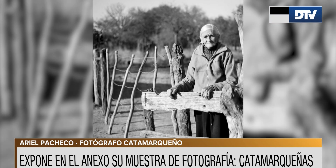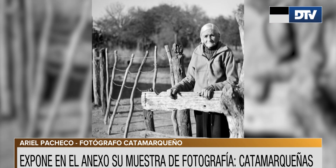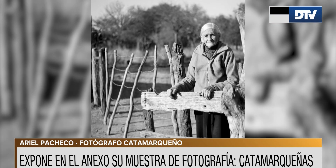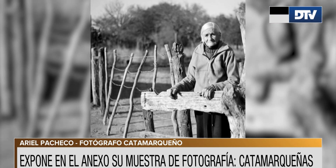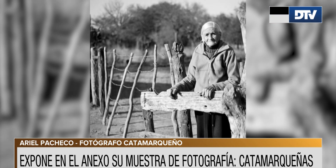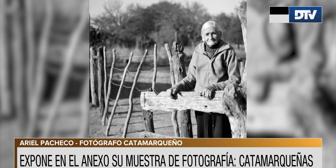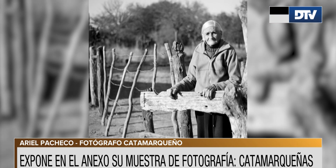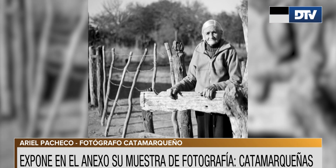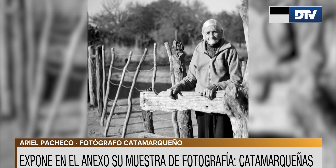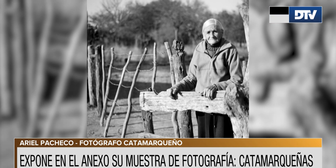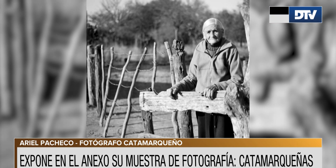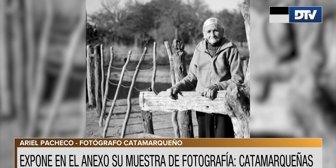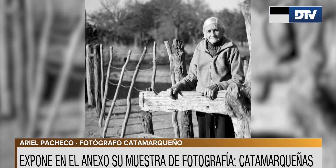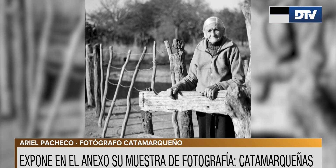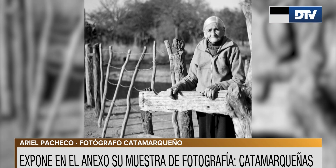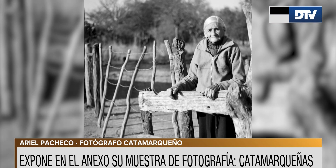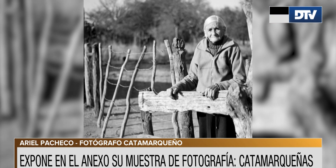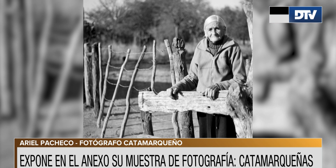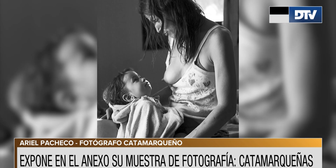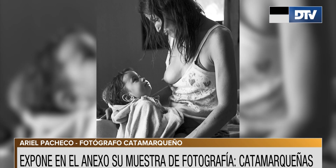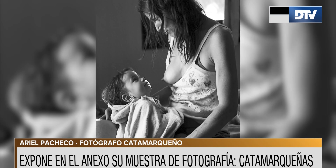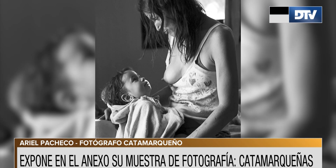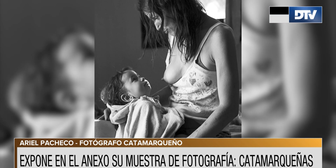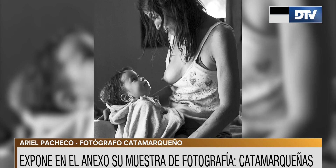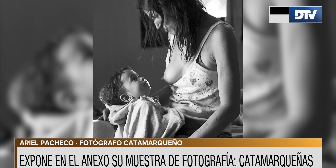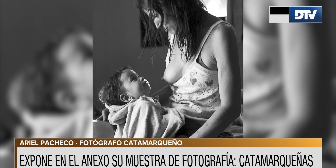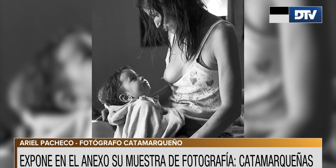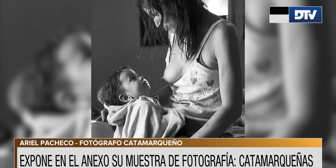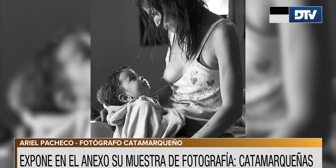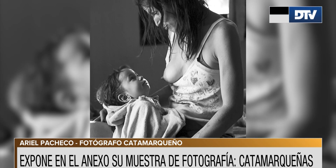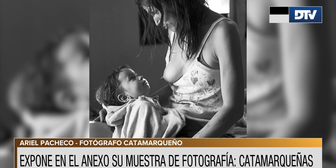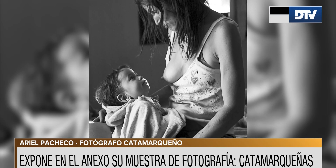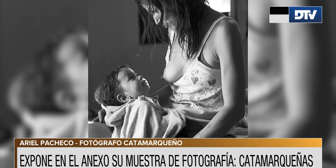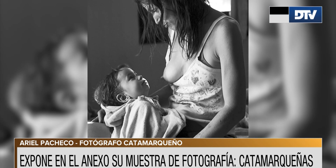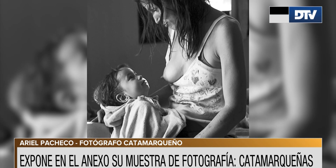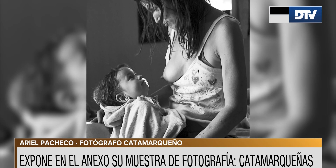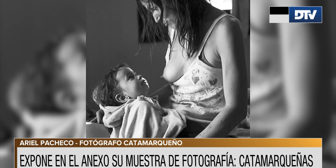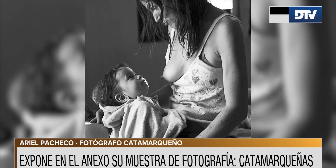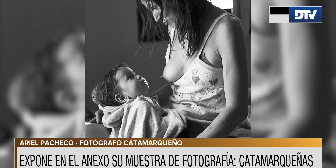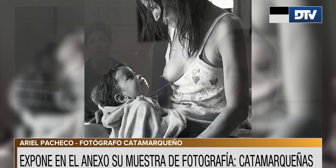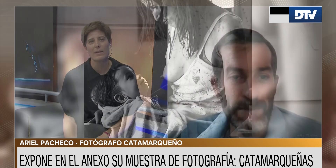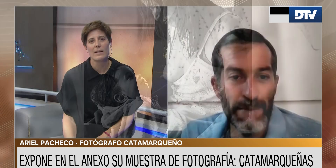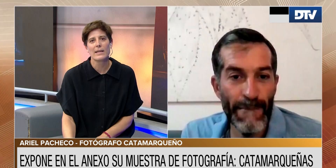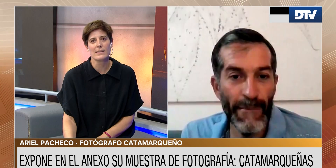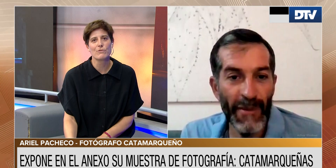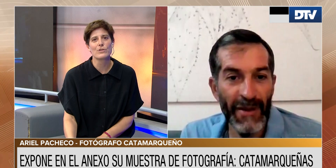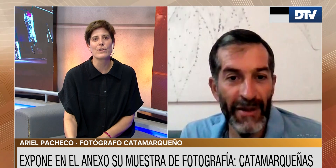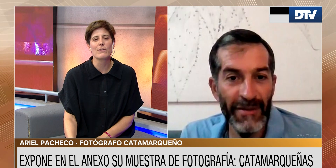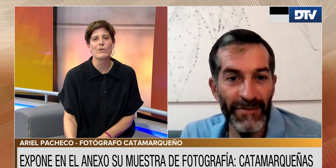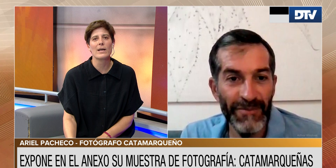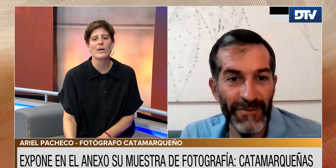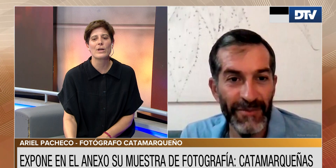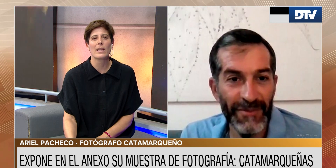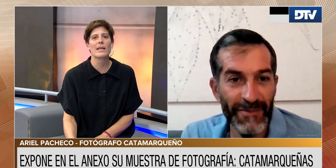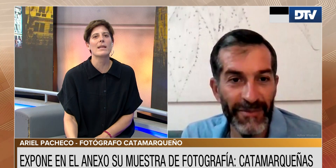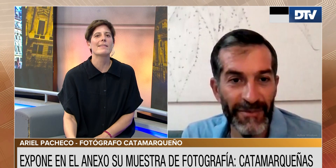¿Cómo pensás vos, en definitiva, esa labor de el enfocar del fotógrafo y el recorte que hace un fotógrafo